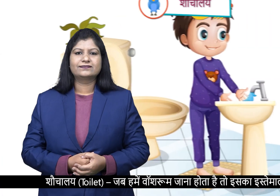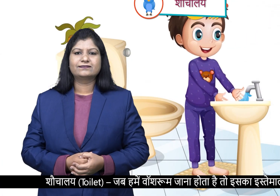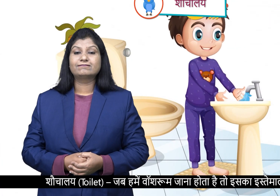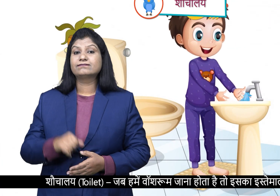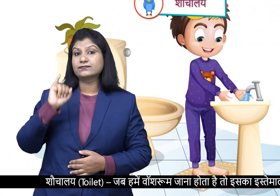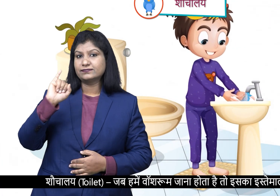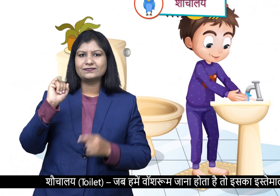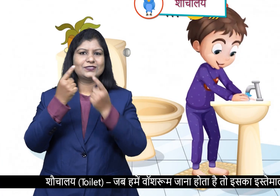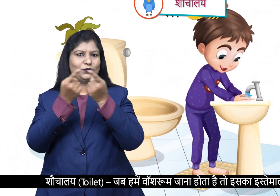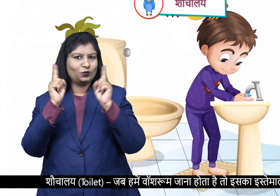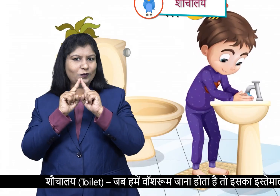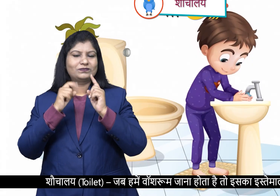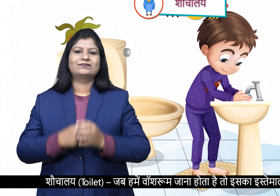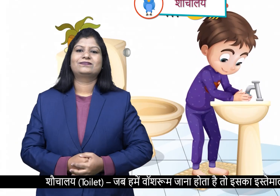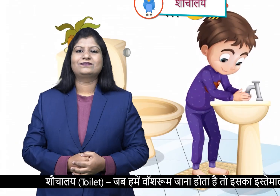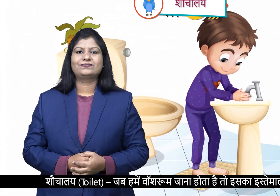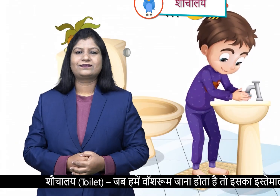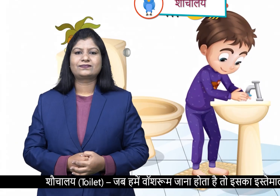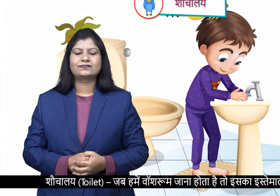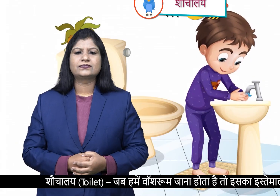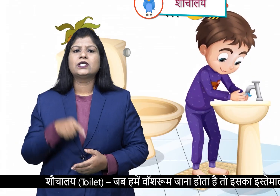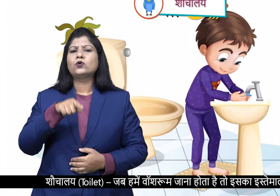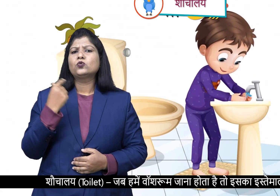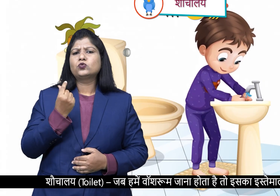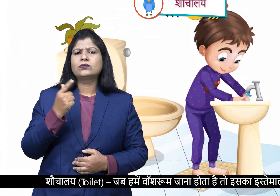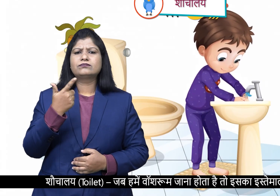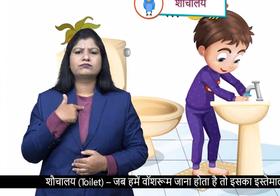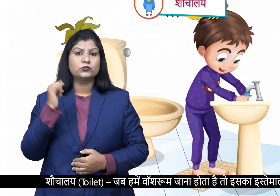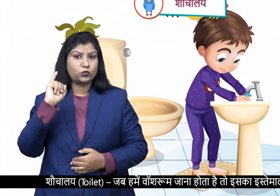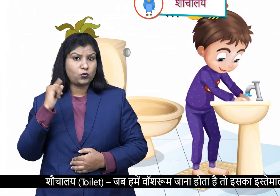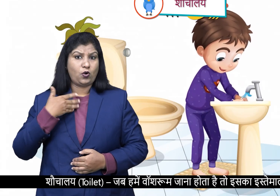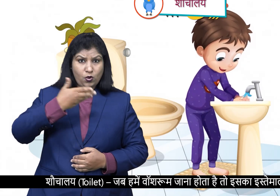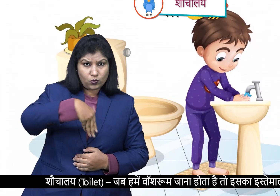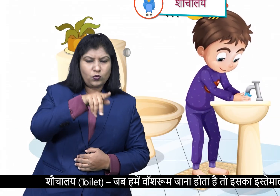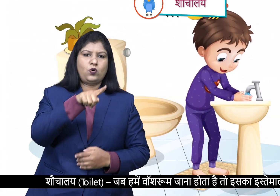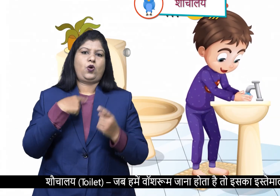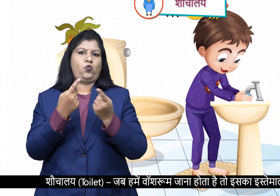शौचालय, टॉयलेट, जब हमें वॉशरूम जाना होता है तो इसका इस्तेमाल करते हैं।